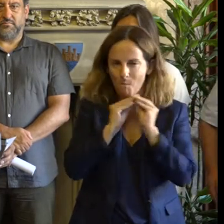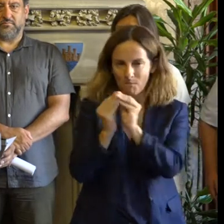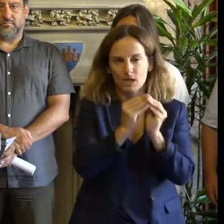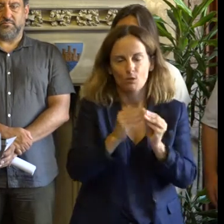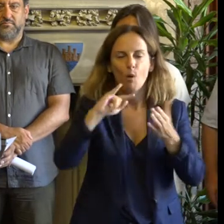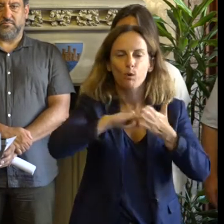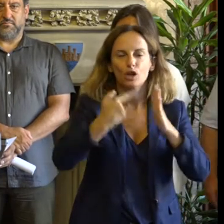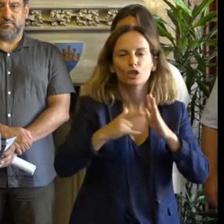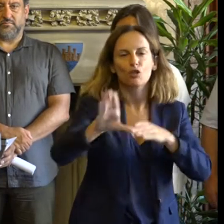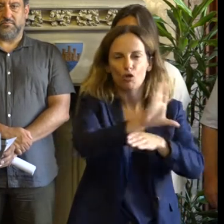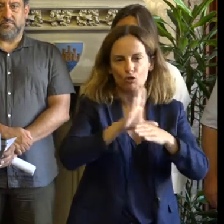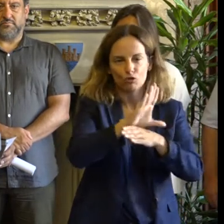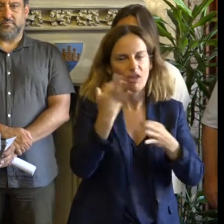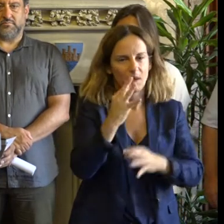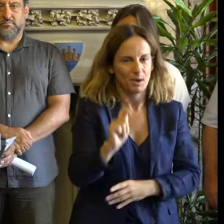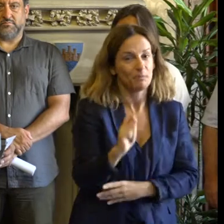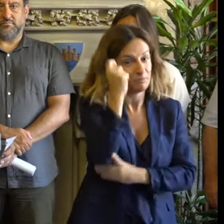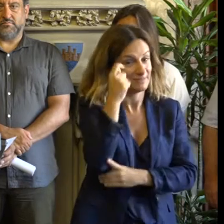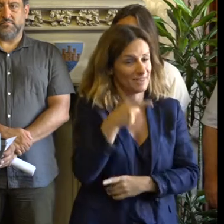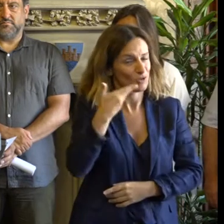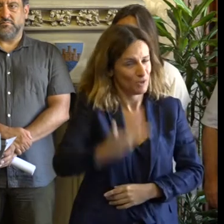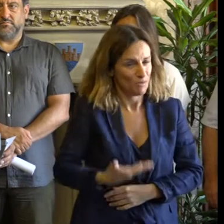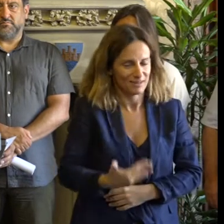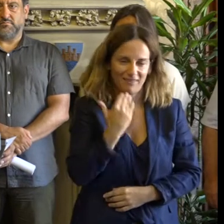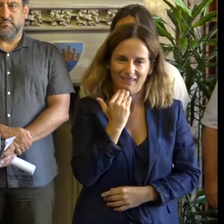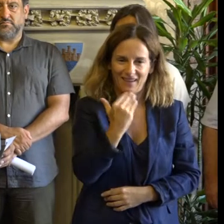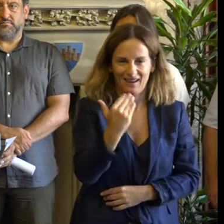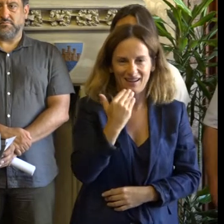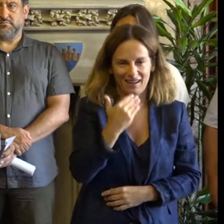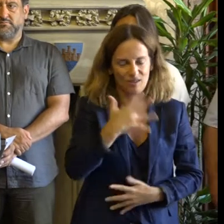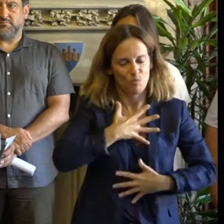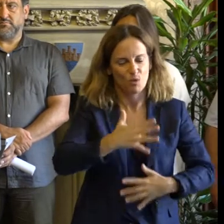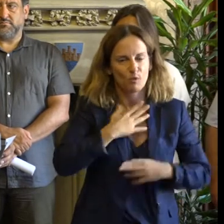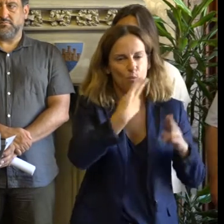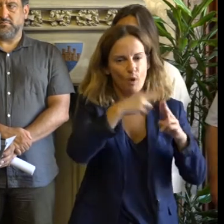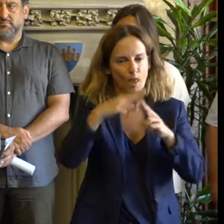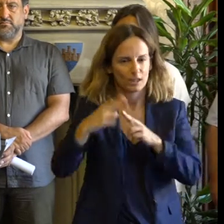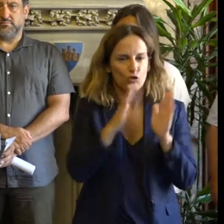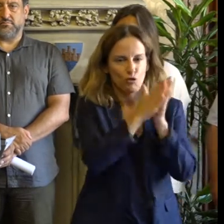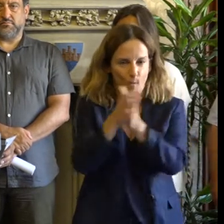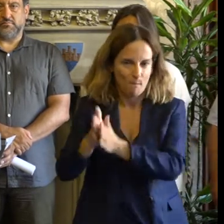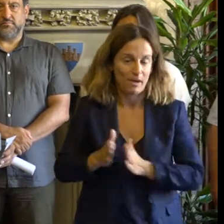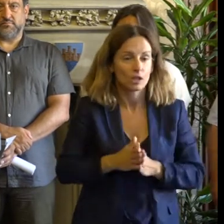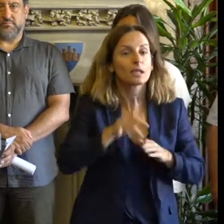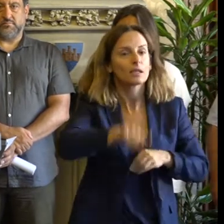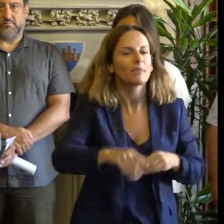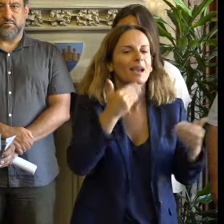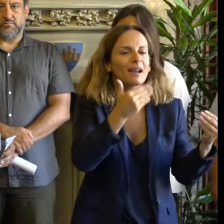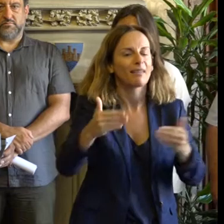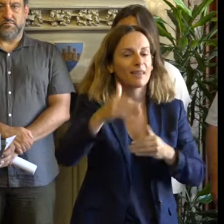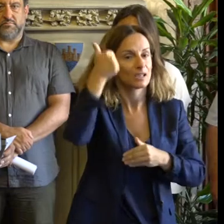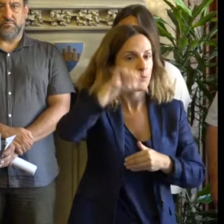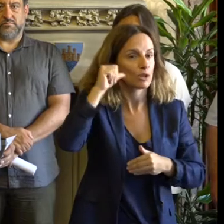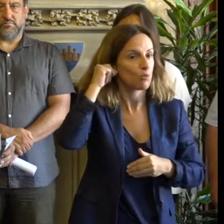prou important, no? Com també, evidentment, donar les gràcies a tots els ciutadans i ciutadanes que creuen en la institució i